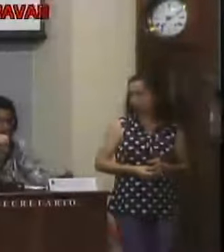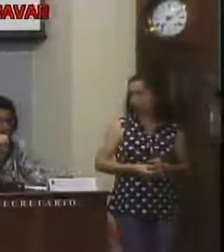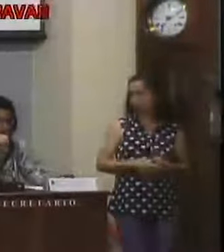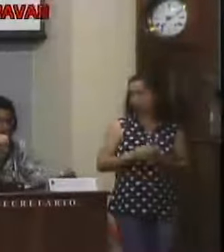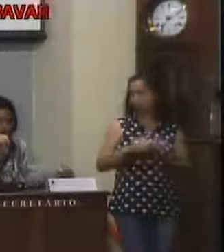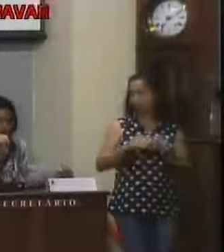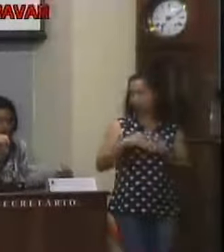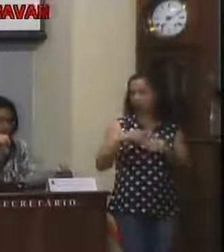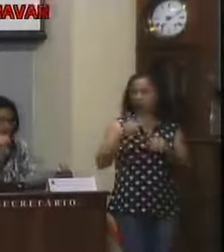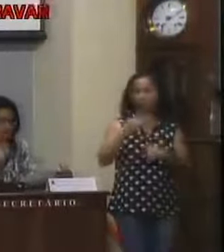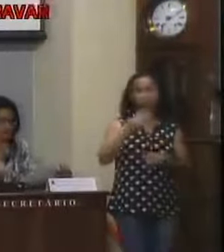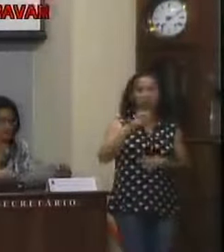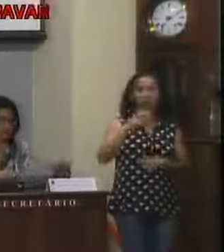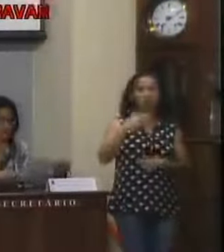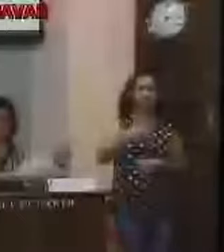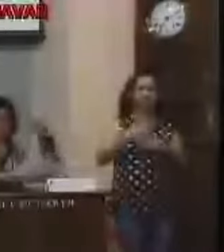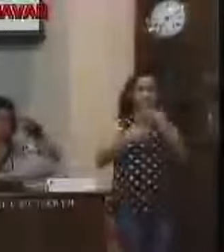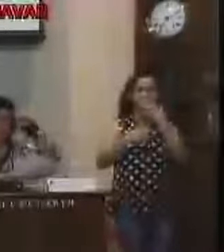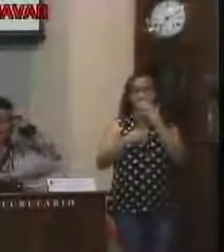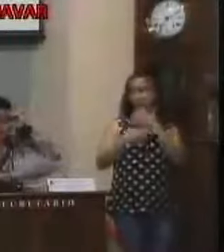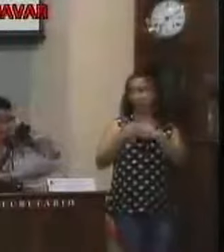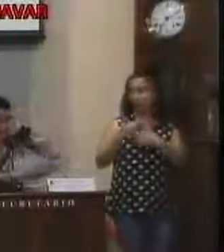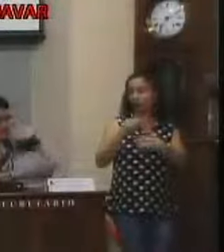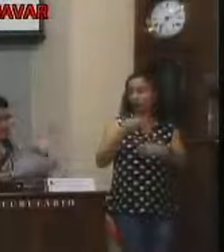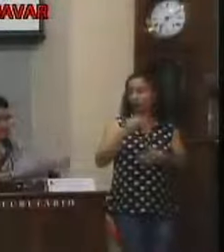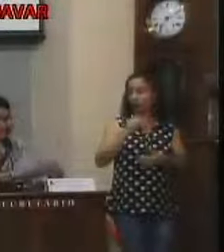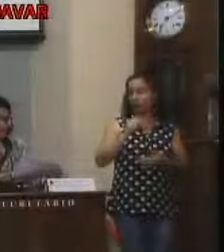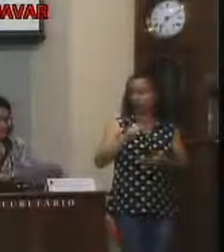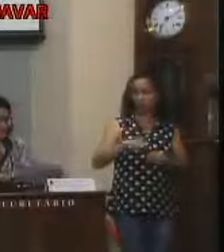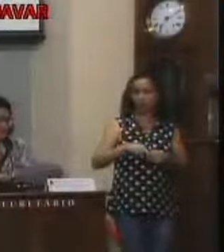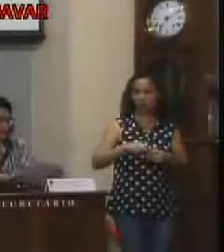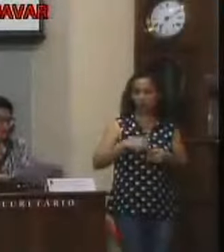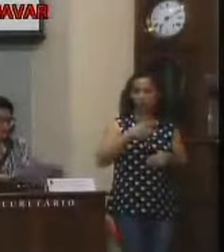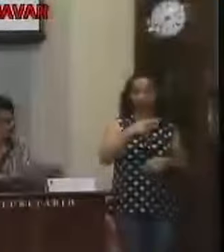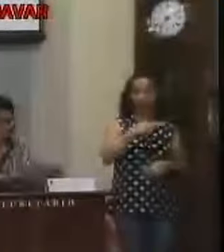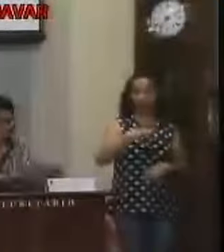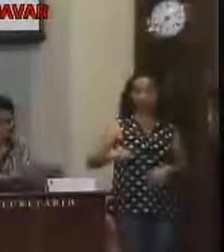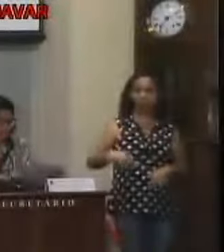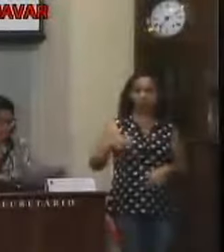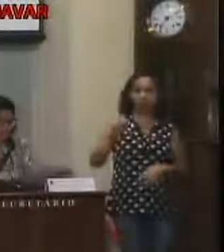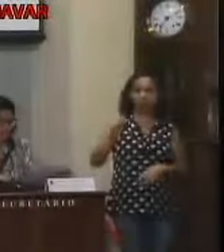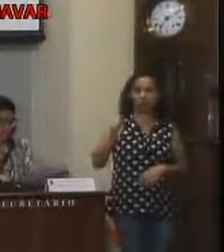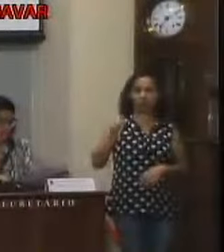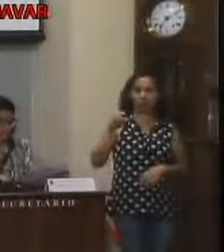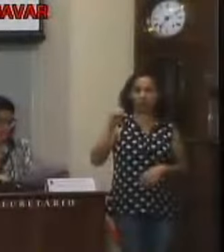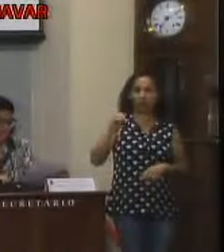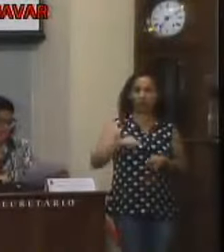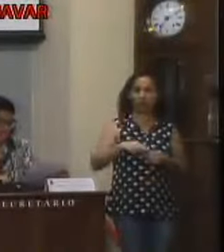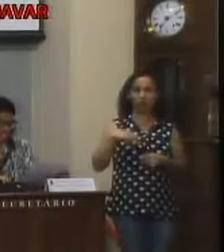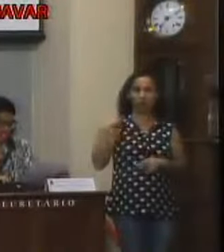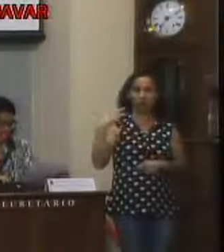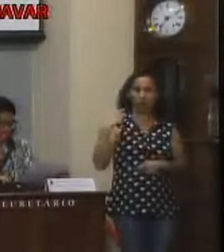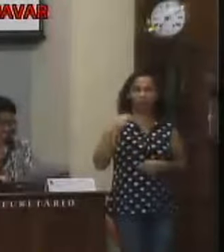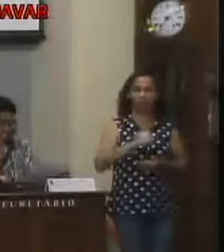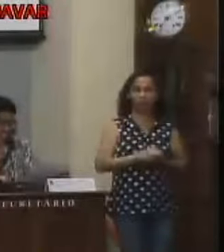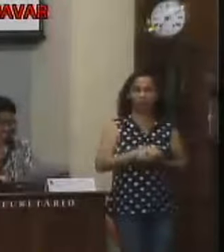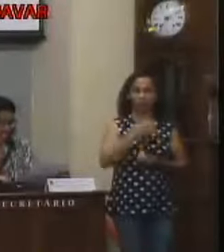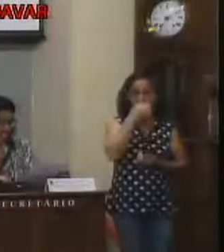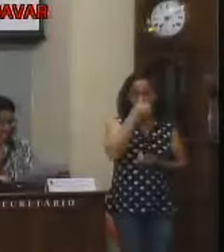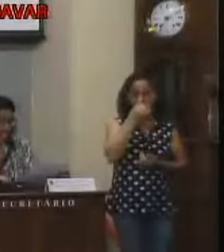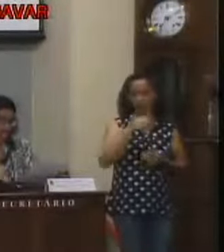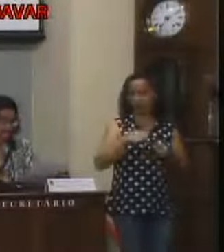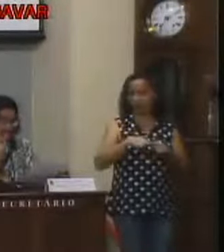Indicação número 152, de 2018. Excelentíssimo senhor presidente da mesa diretora, vereador Saulo Corrêa.